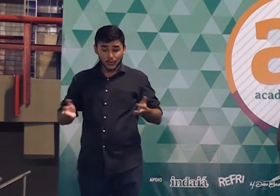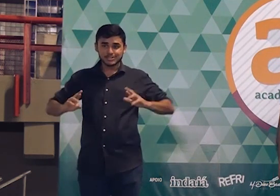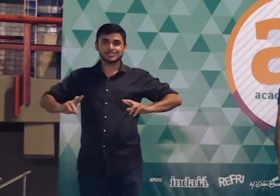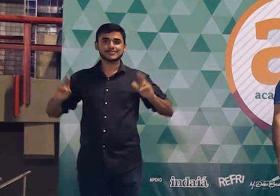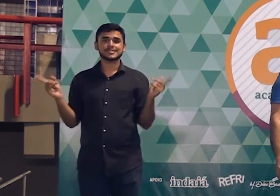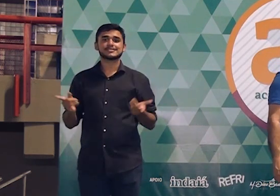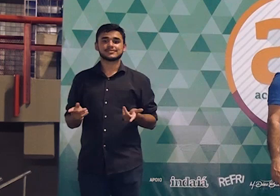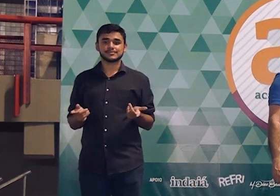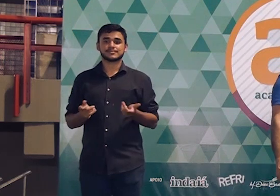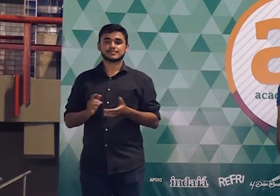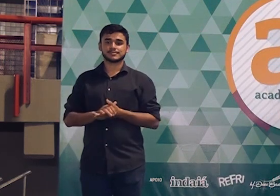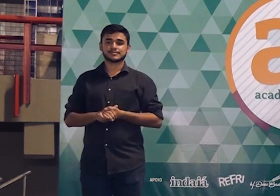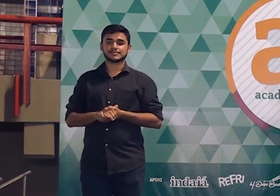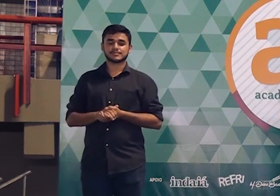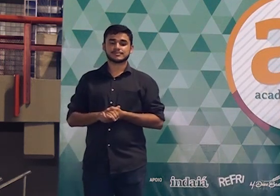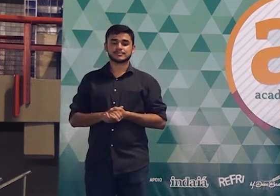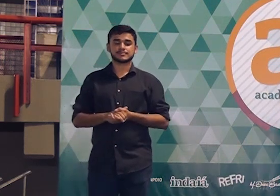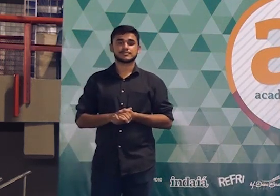hoje,